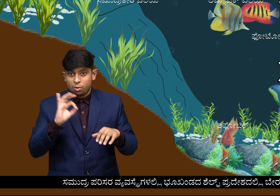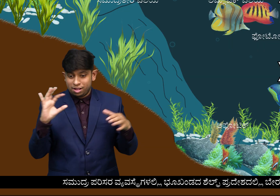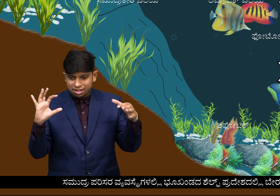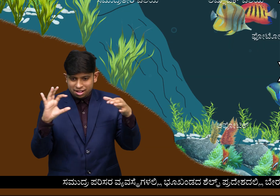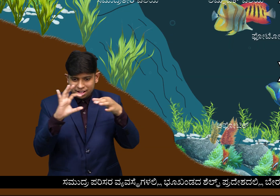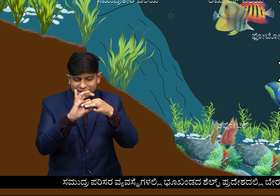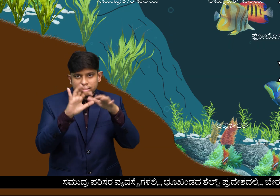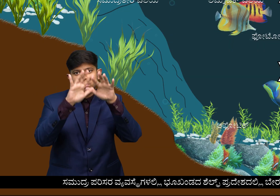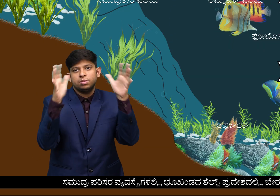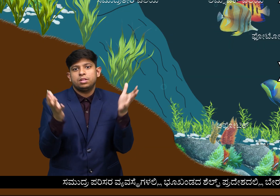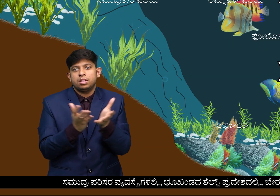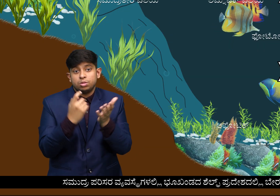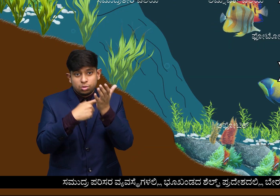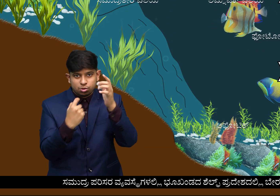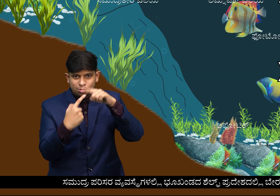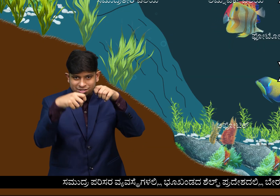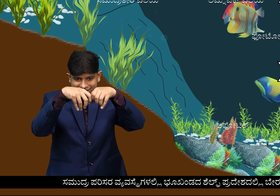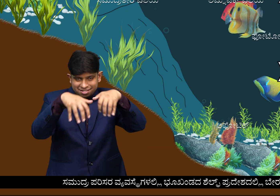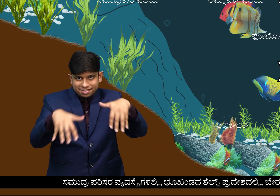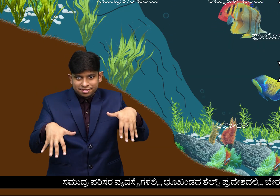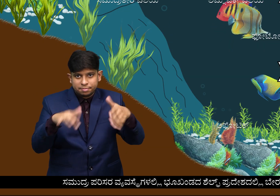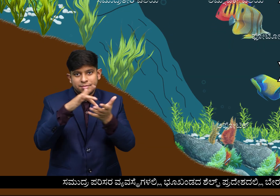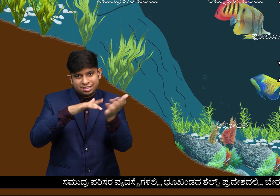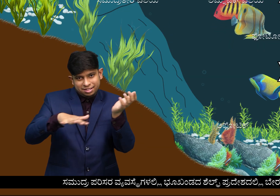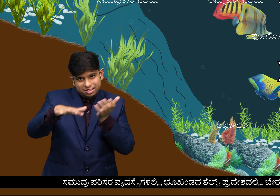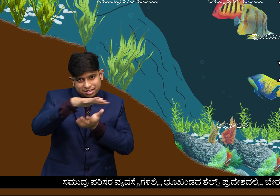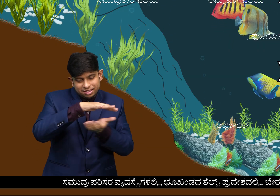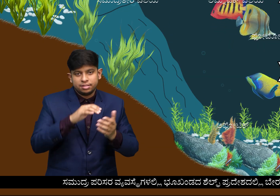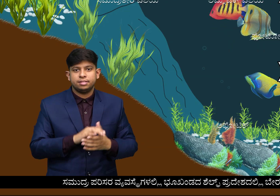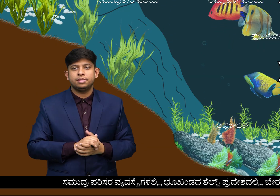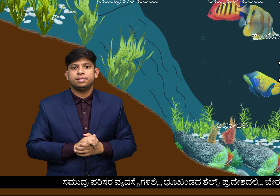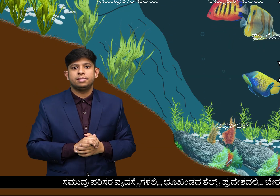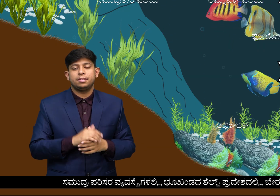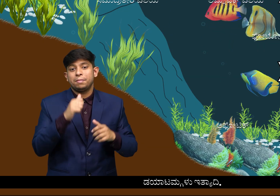ಸಮುದ್ರ ಪರಿಸರ ವ್ಯವಸ್ಥೆಗಳಲ್ಲಿ ಭೂಖಂಡ ಶೆಲ್ಫ ಪ್ರದೇಶದಲ್ಲಿ ಬೇರೂರಿದೆ.